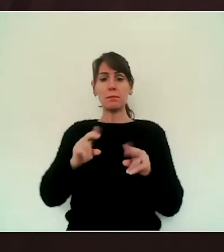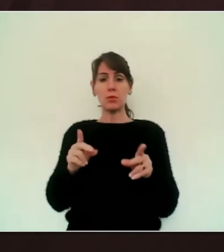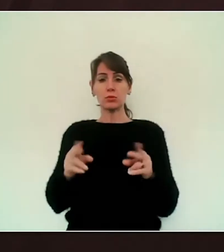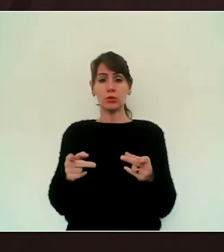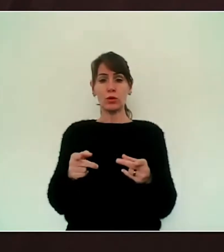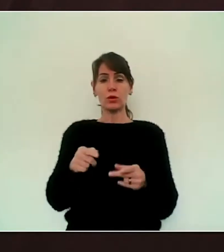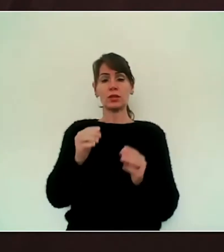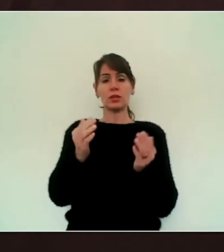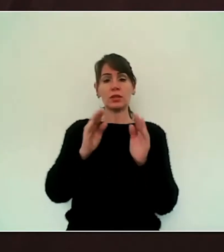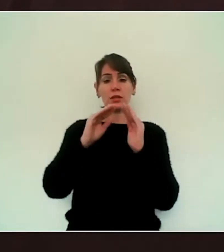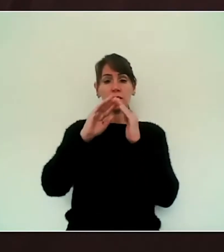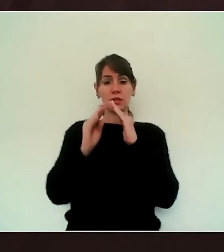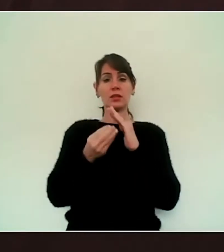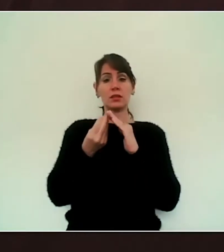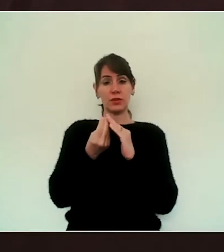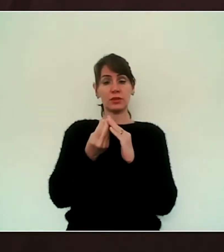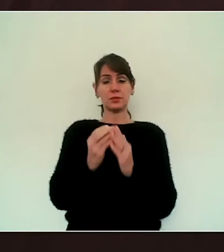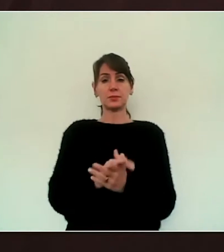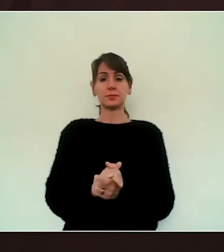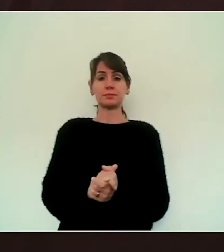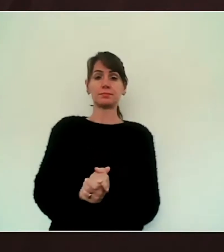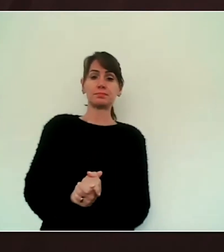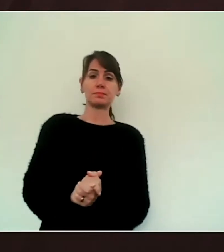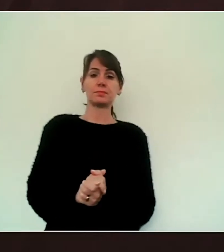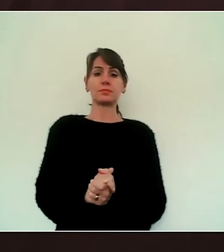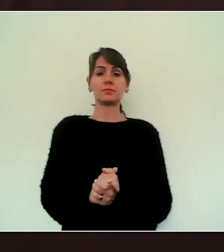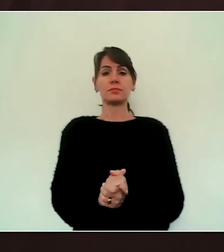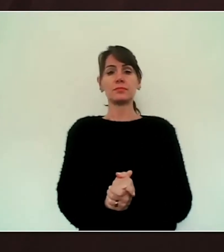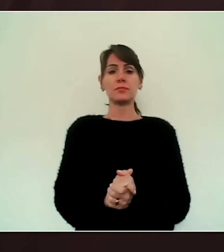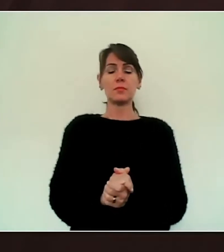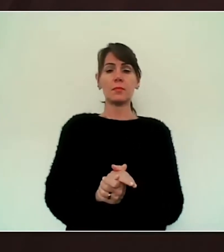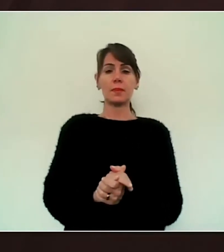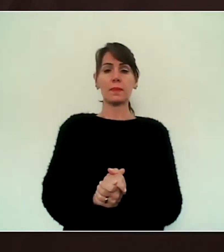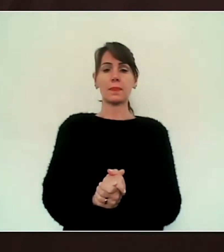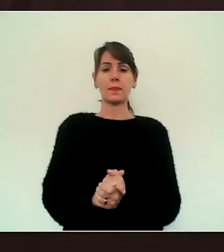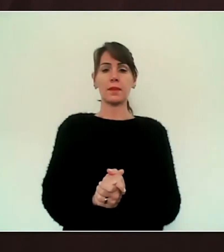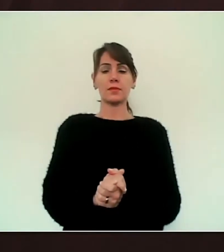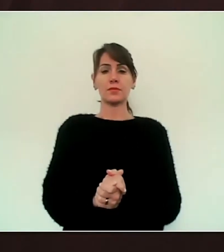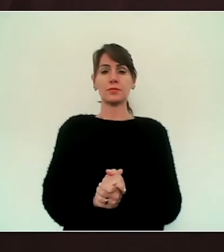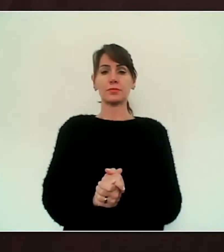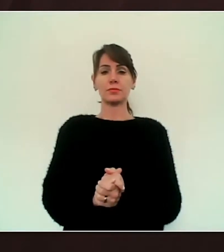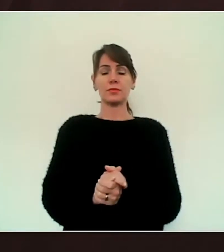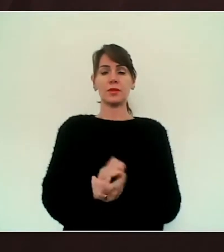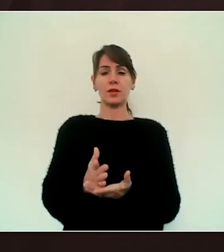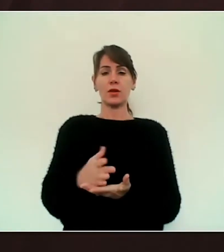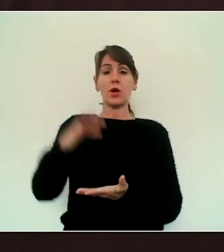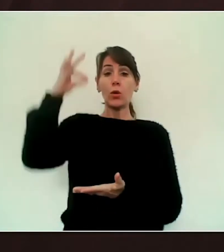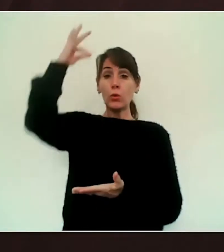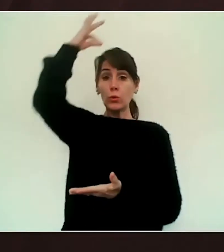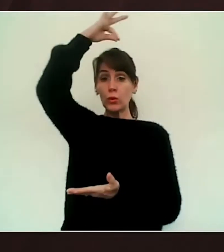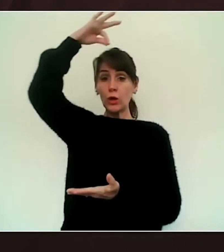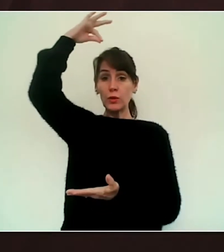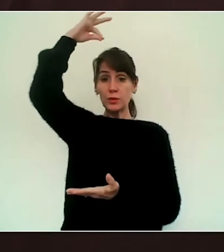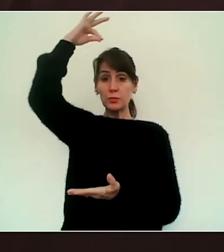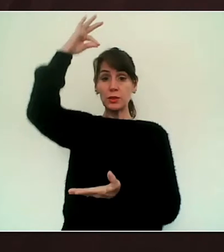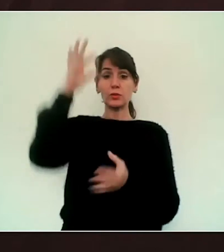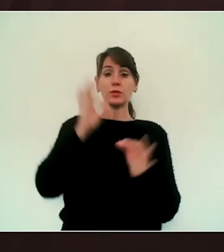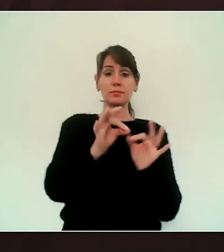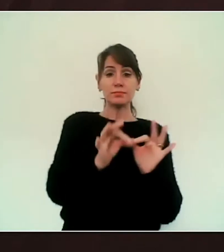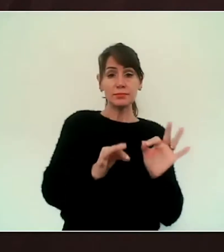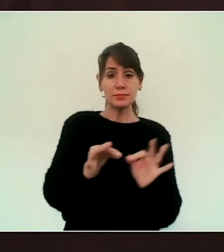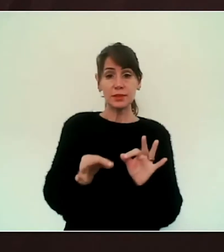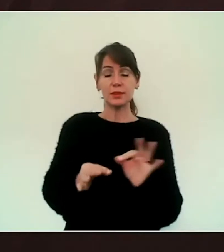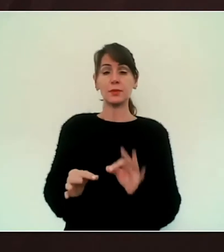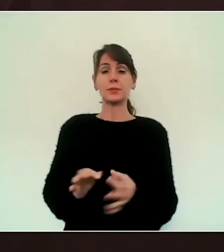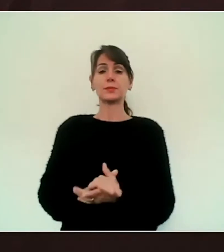e essa palavra está fazendo um trabalho de Deus que nós não conseguimos fazer. É o Espírito quem faz. Portanto, irmãos,